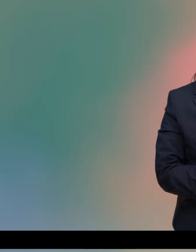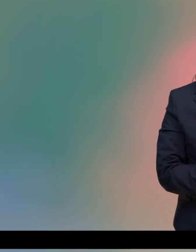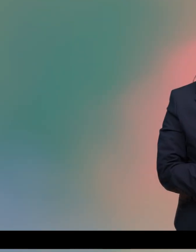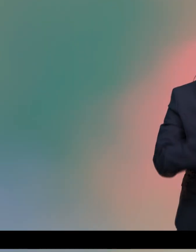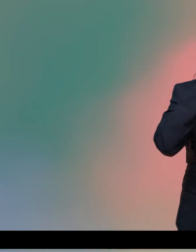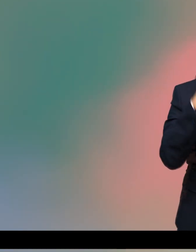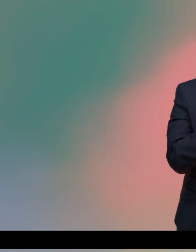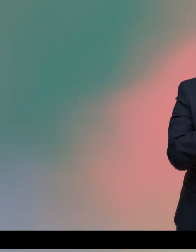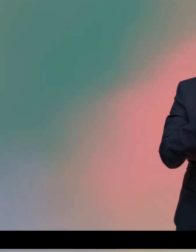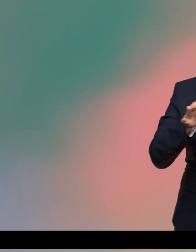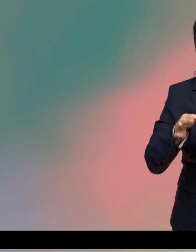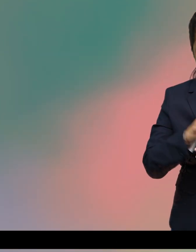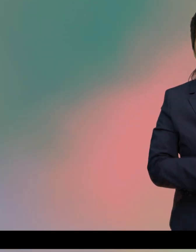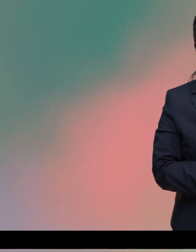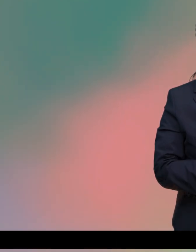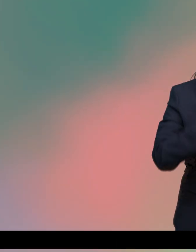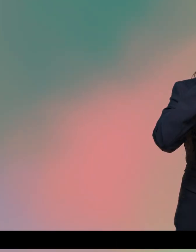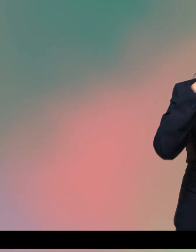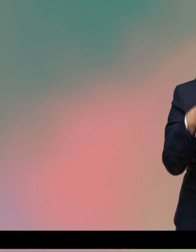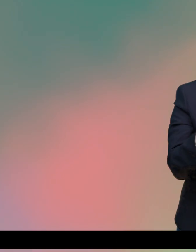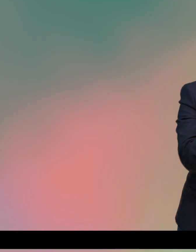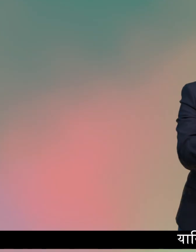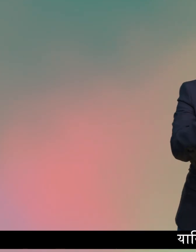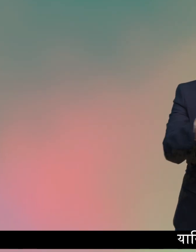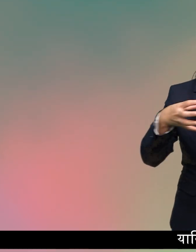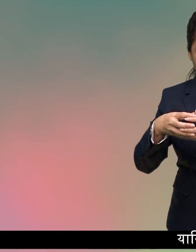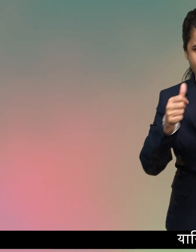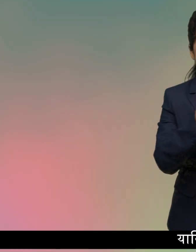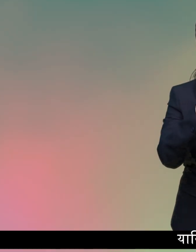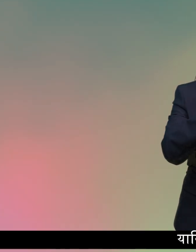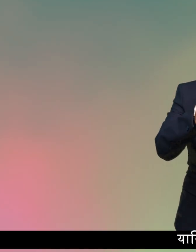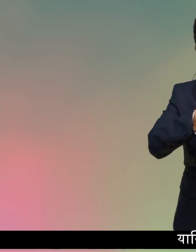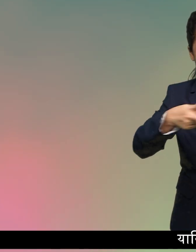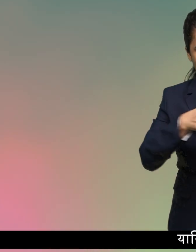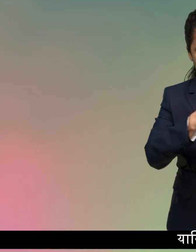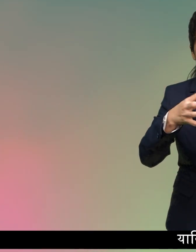रक्तगट आणि रक्तदान याविषयी शिकले आहात.